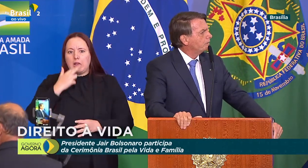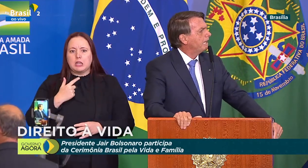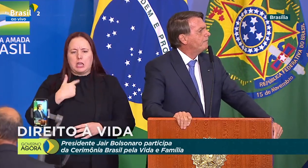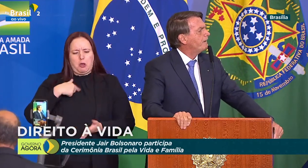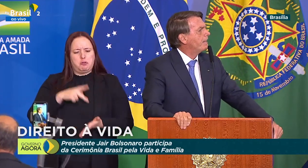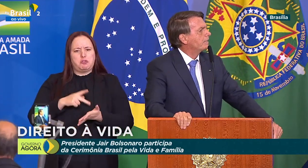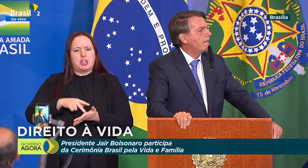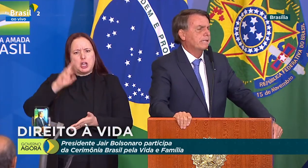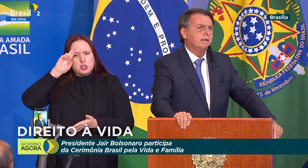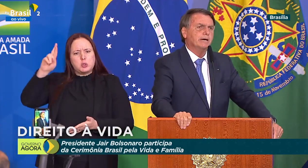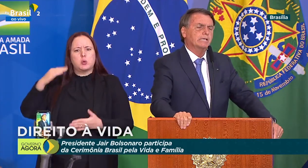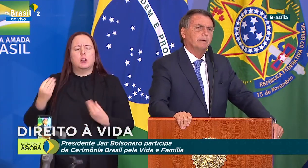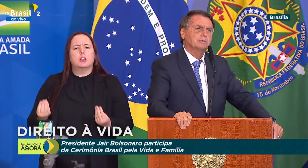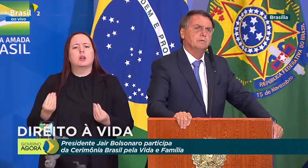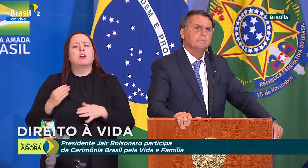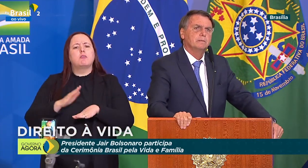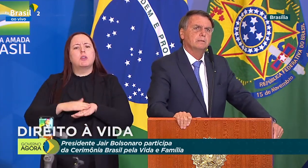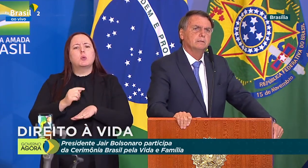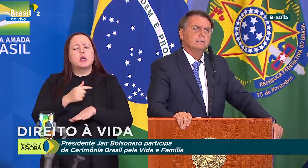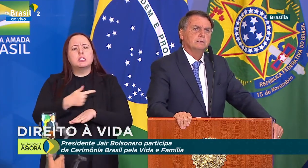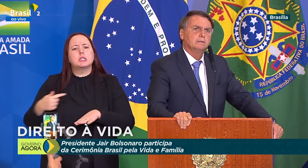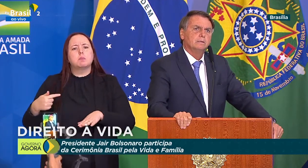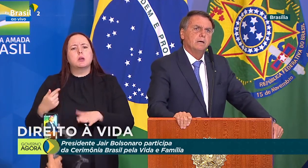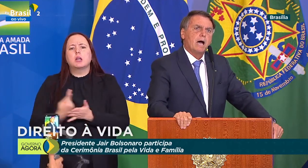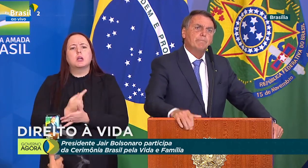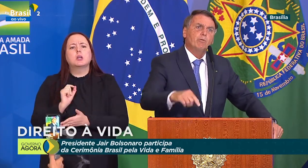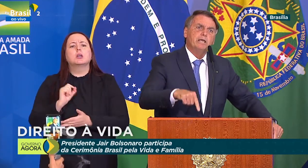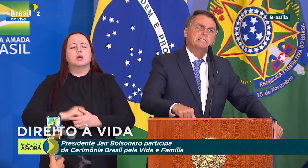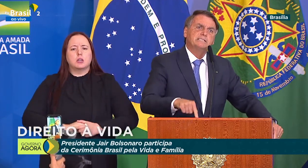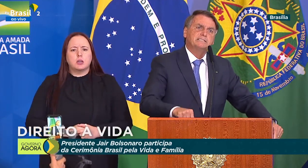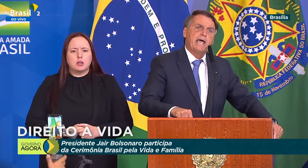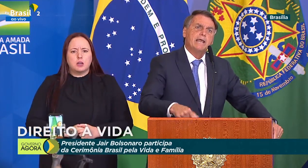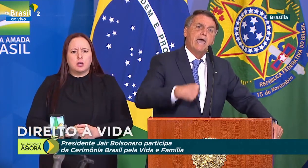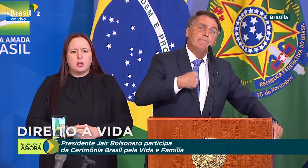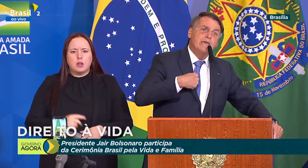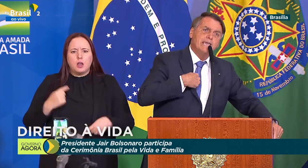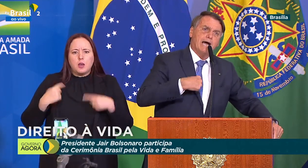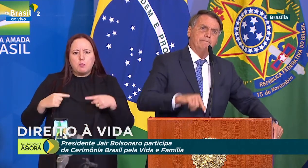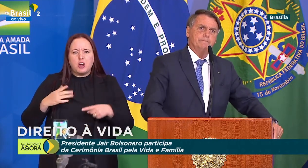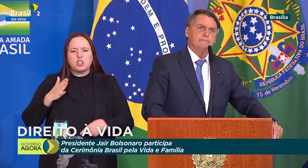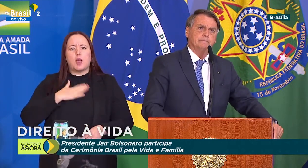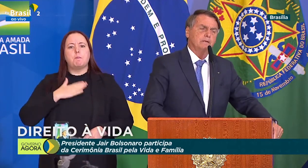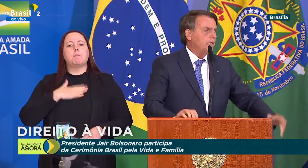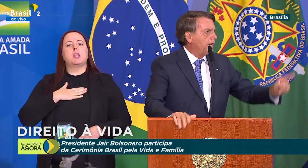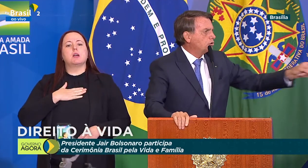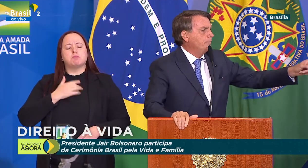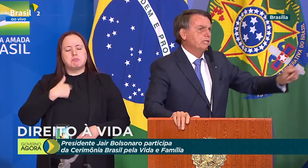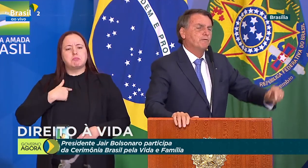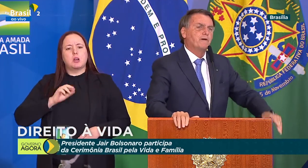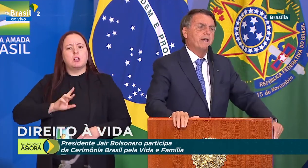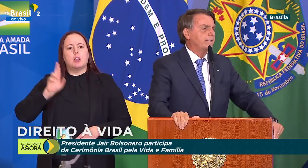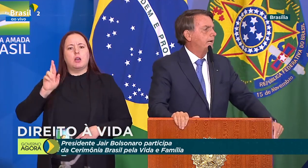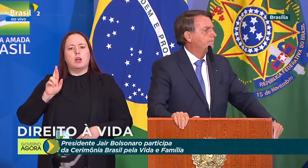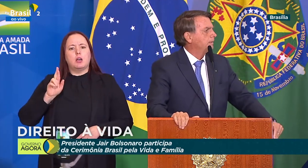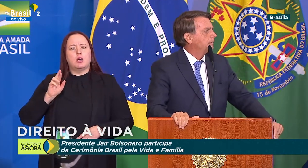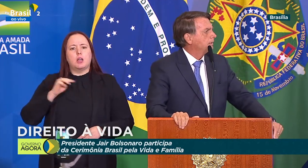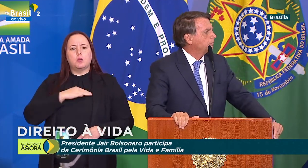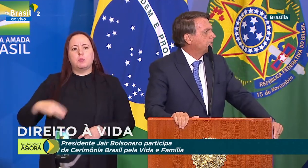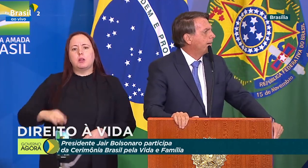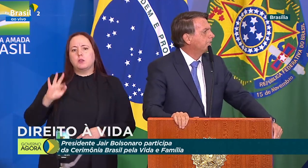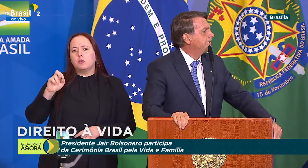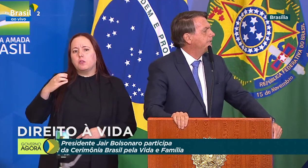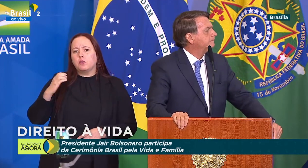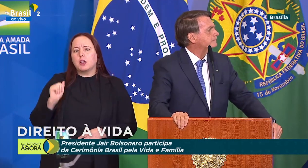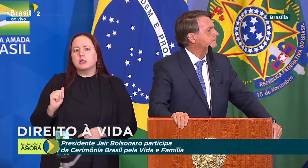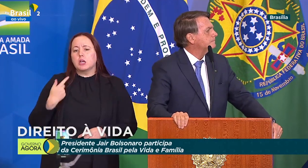verdade o que ele fez essa semana que passou é só política externa é minha eu Tomlinson França